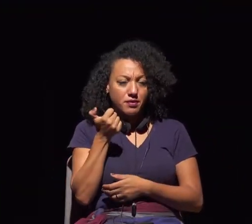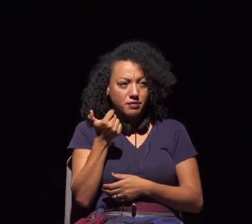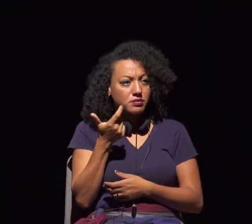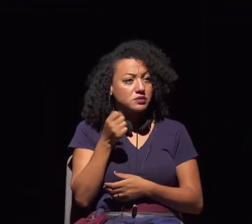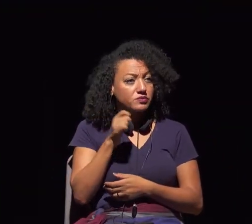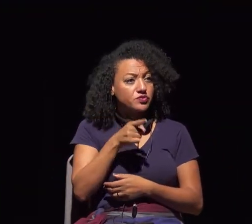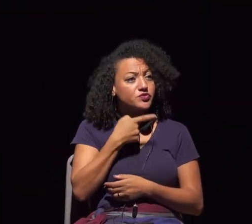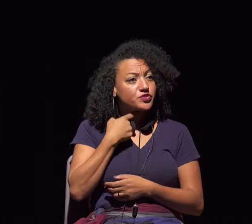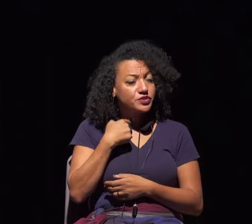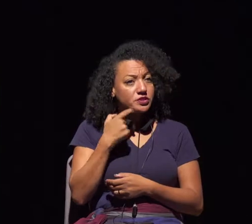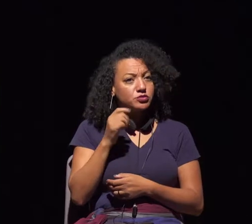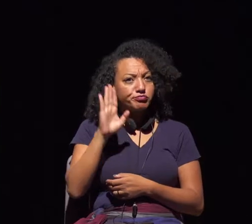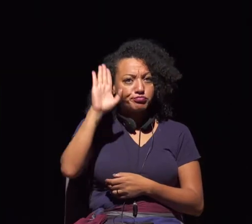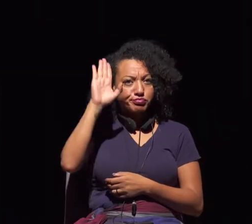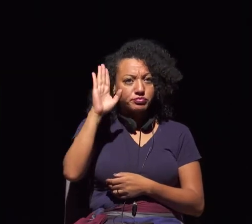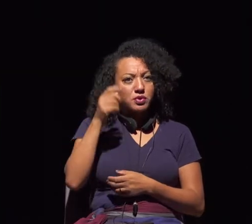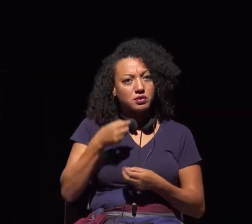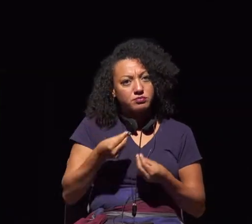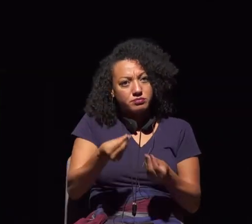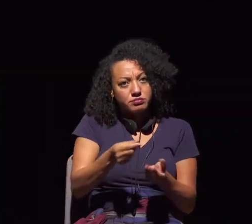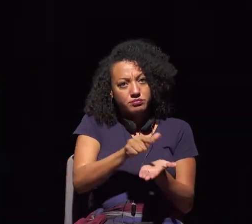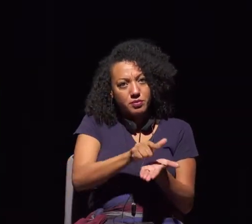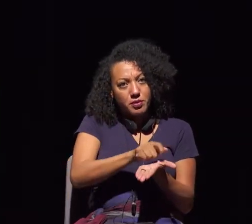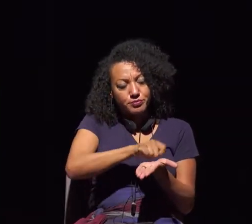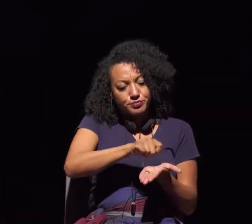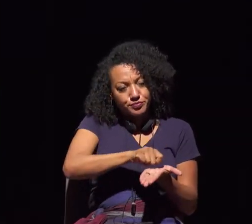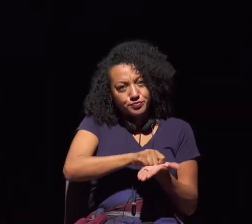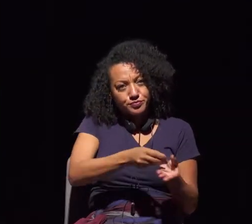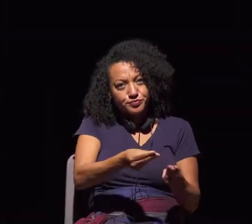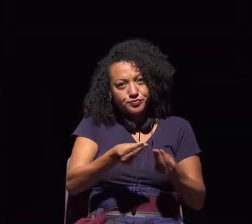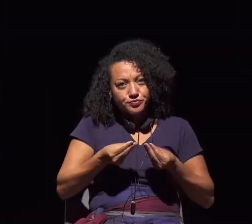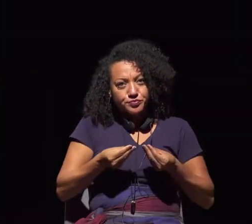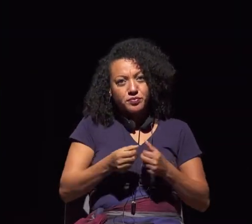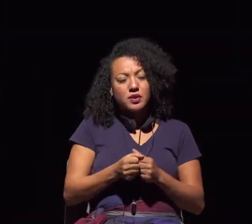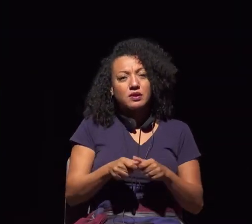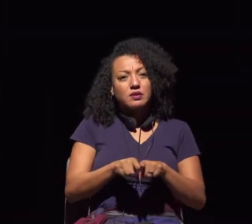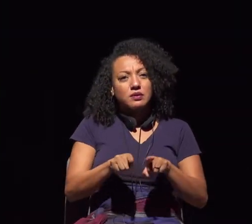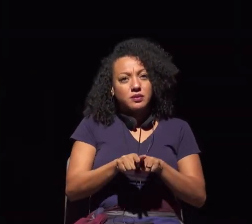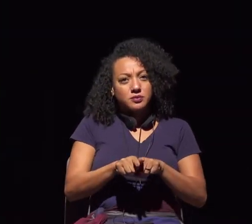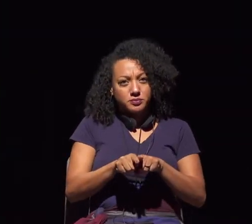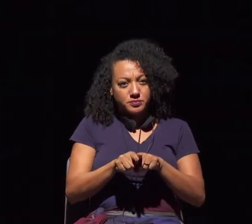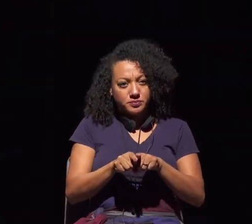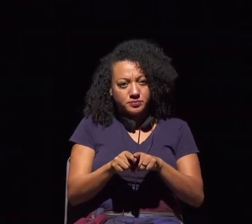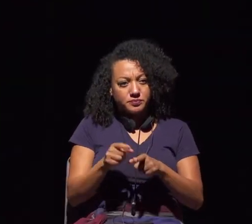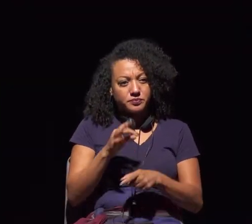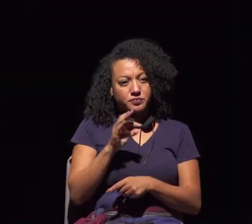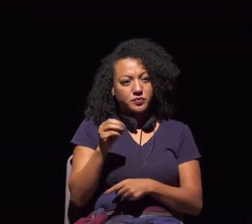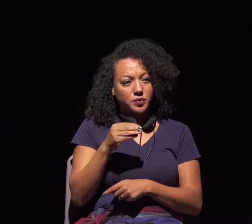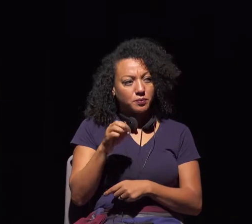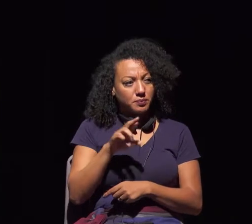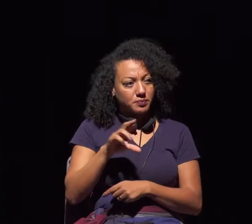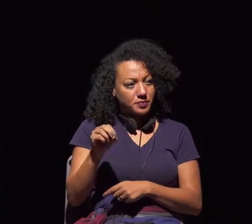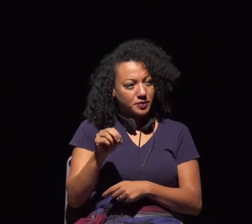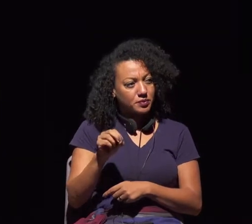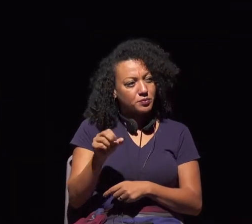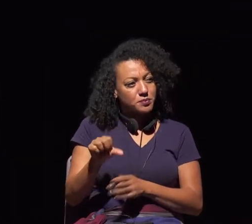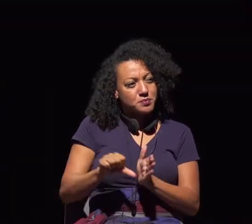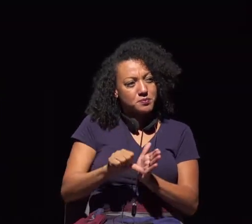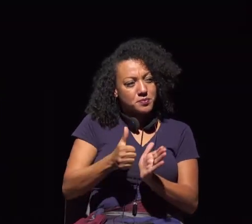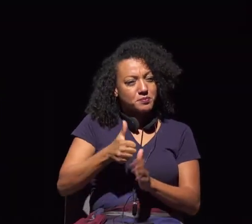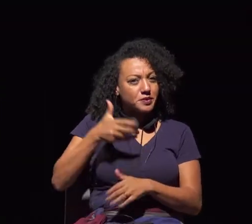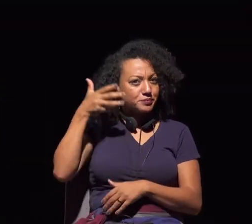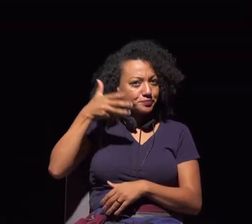caneta, se vocês precisarem. Gostaria de convidar e dar as boas-vindas aqui ao TUMELO MOSAKA, nosso primeiro